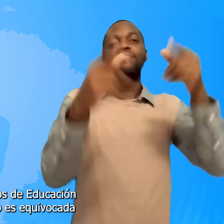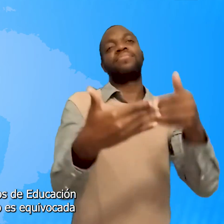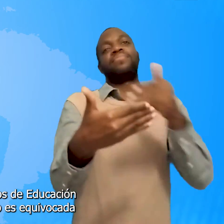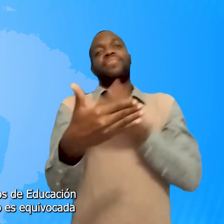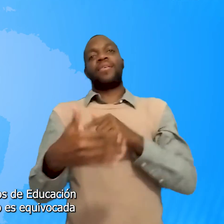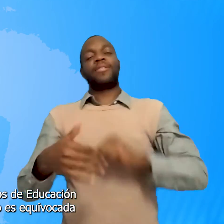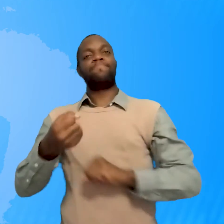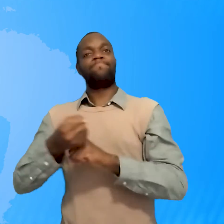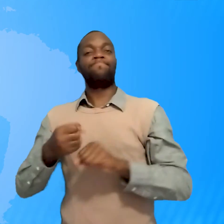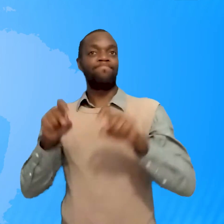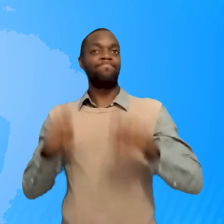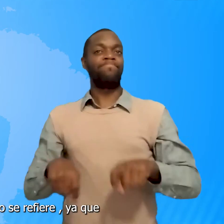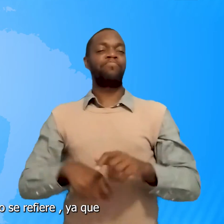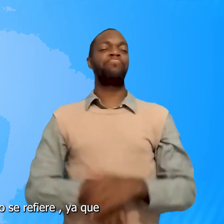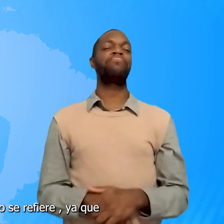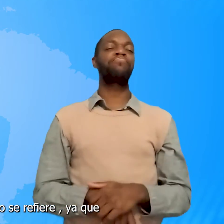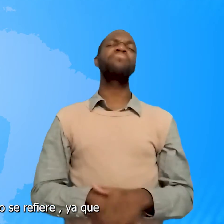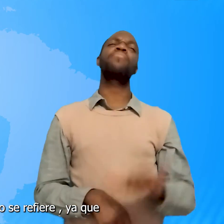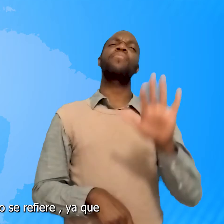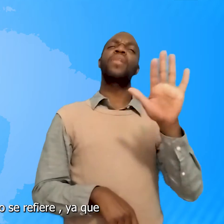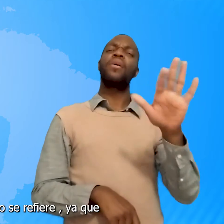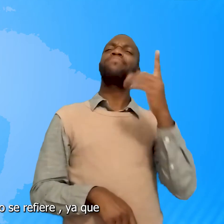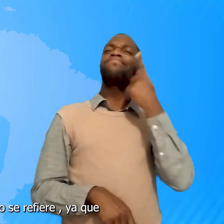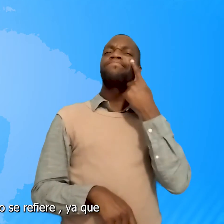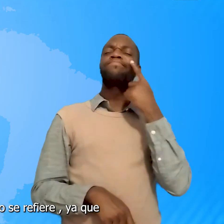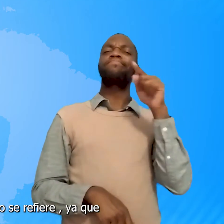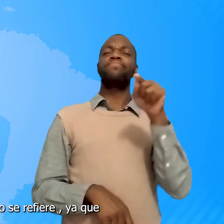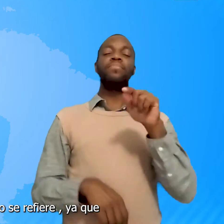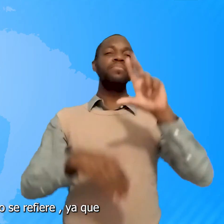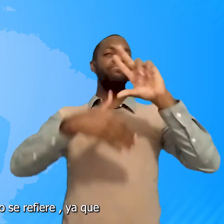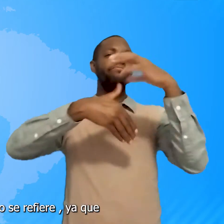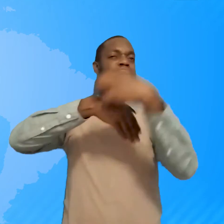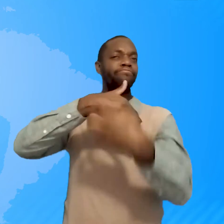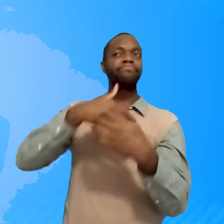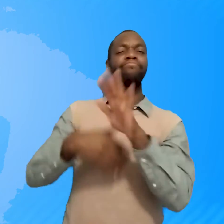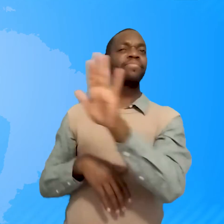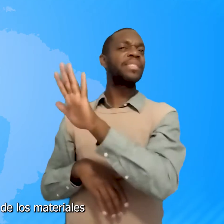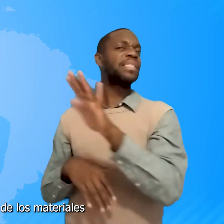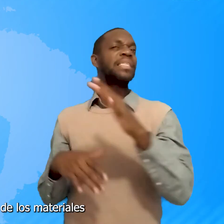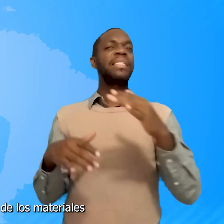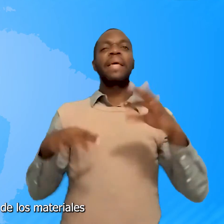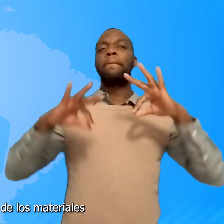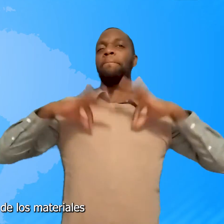concepto, es equivocada en cuanto a currículo se refiere, ya que